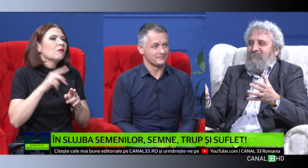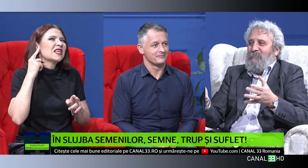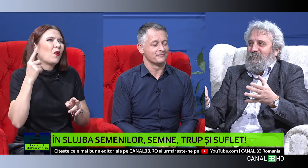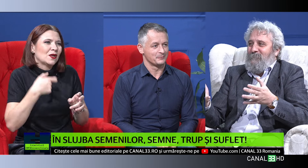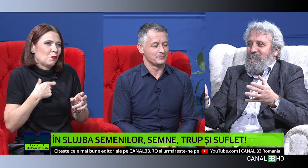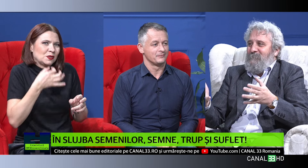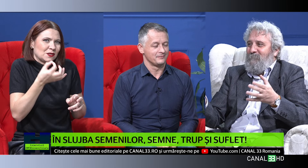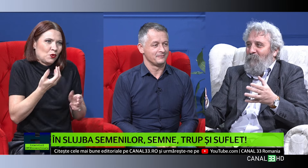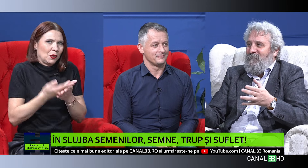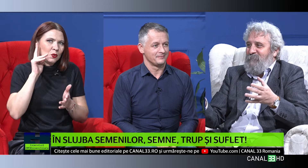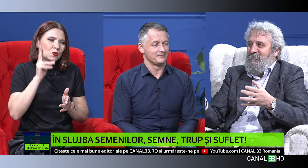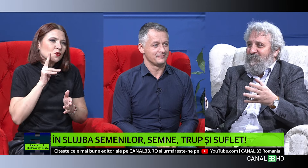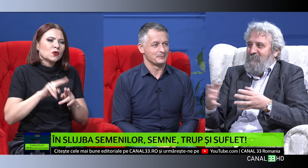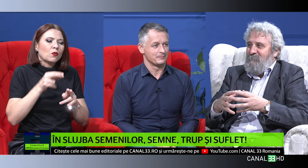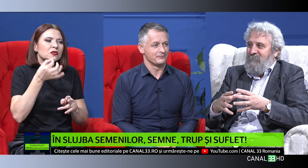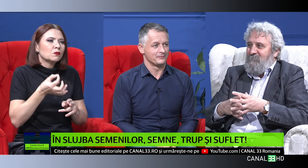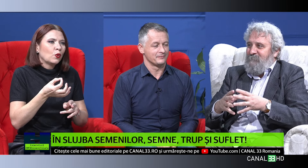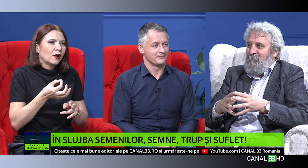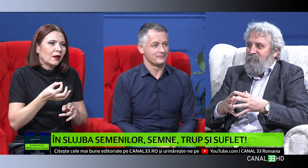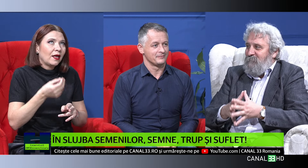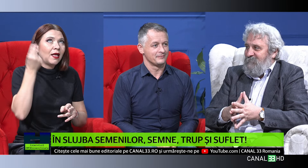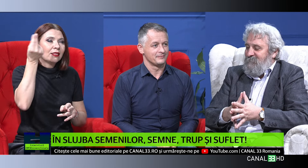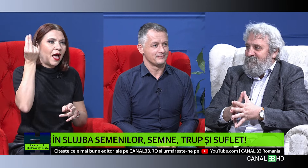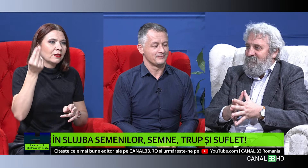tatăl nostru în povestea asta. Fiindcă, cu siguranță,